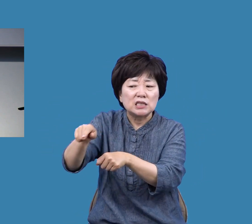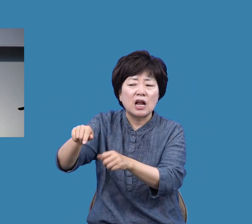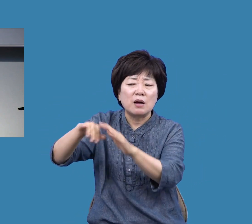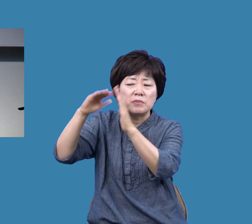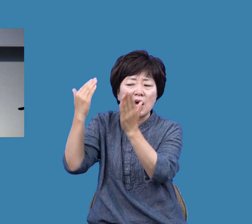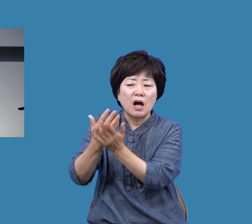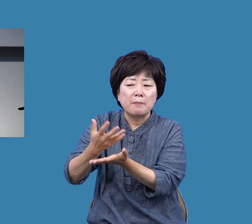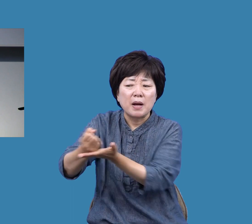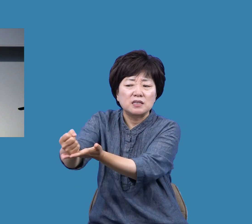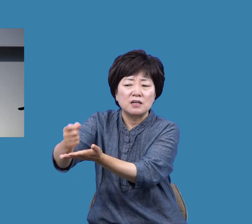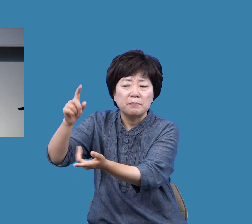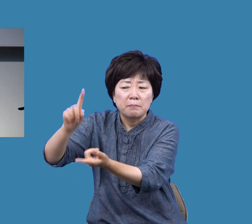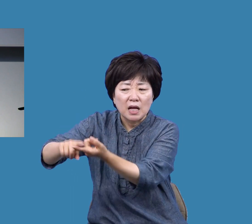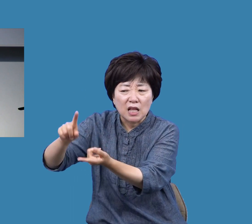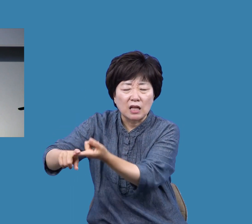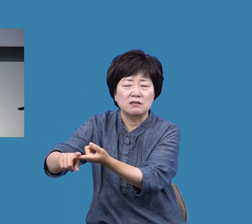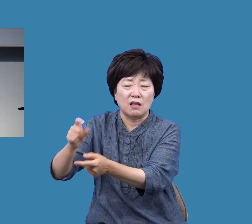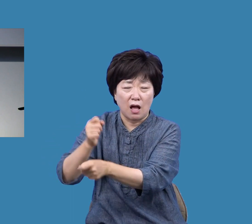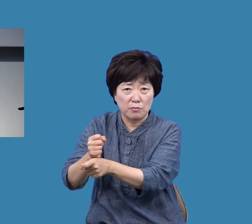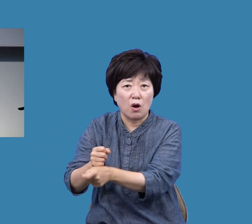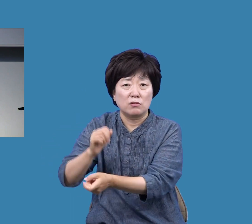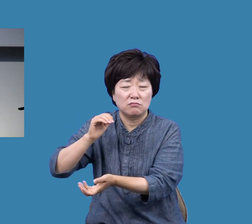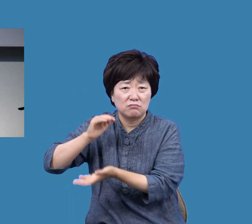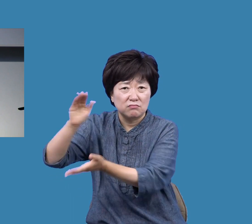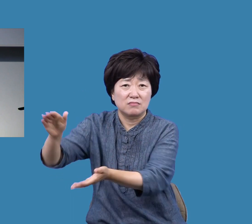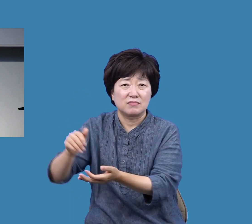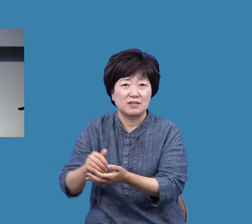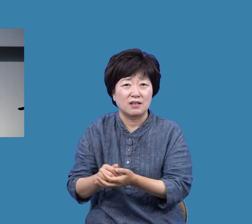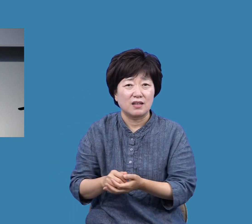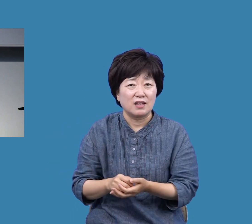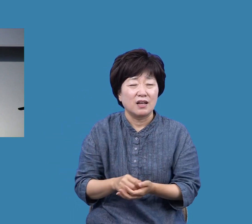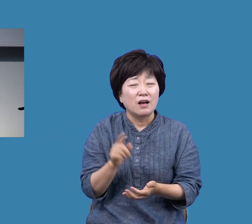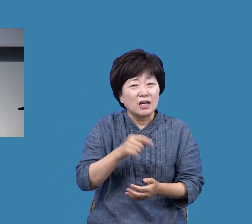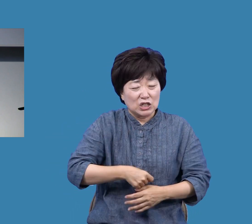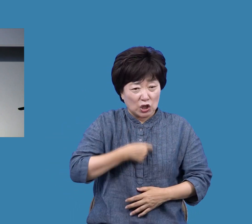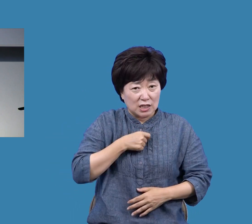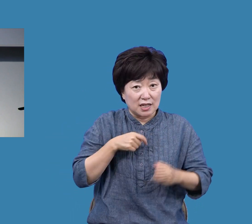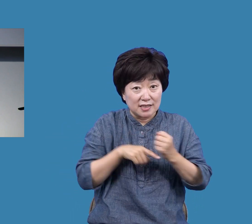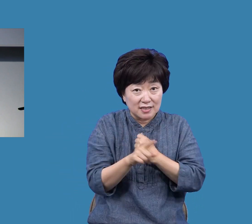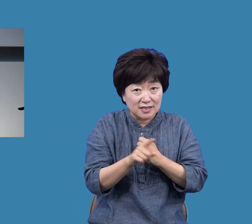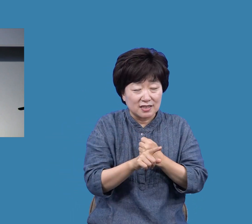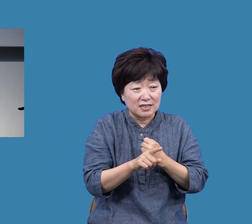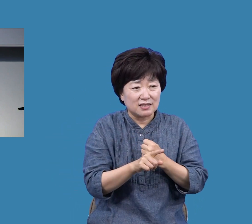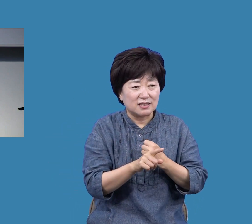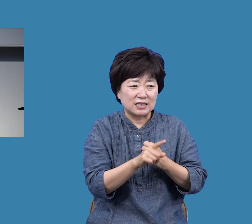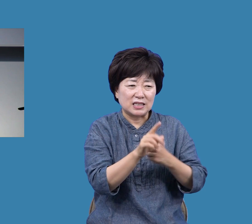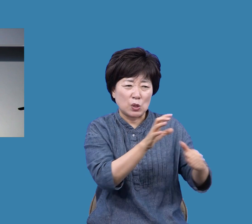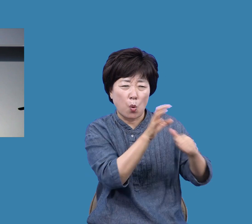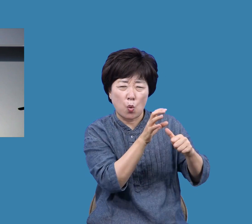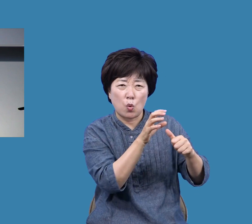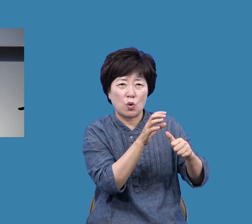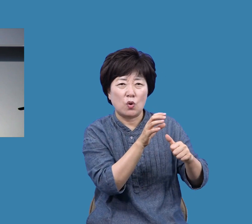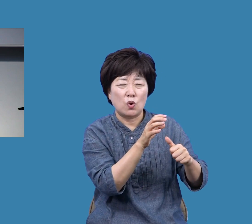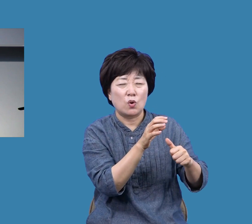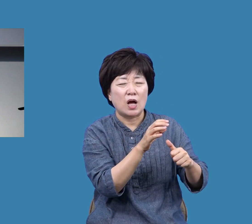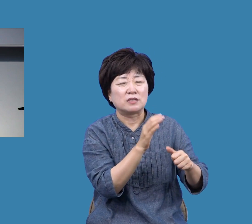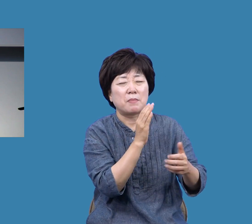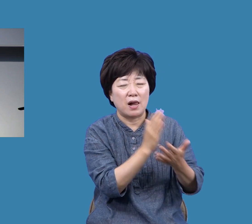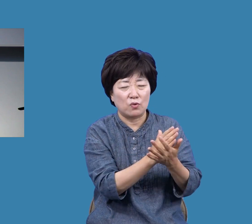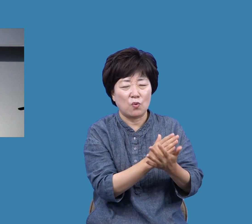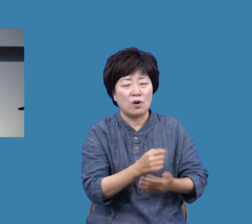말라는 거야. 다른 의도 갖고 이 사람 이용해가지고 뭔가 얻어내려고 이딴 짓 하지 말려고. 그냥